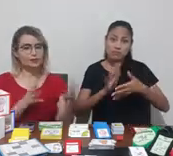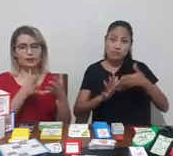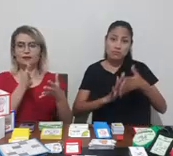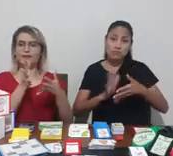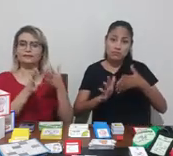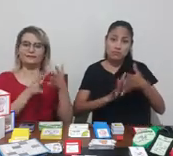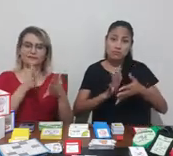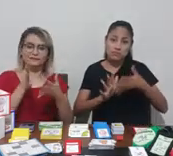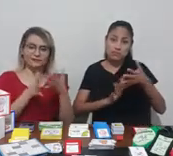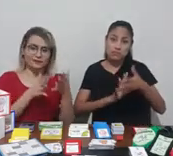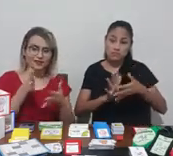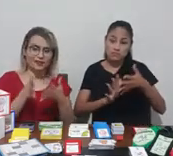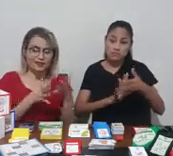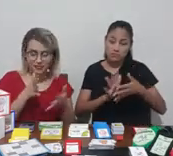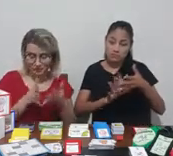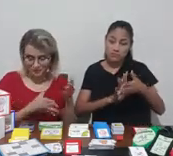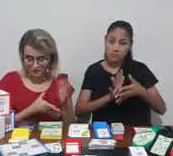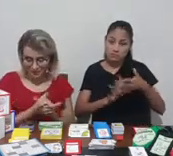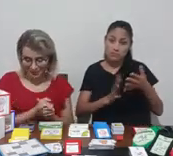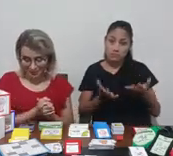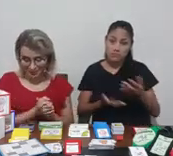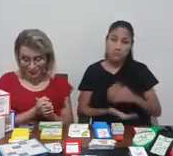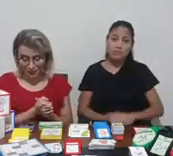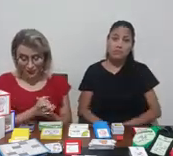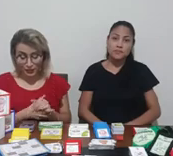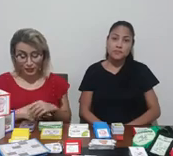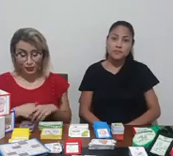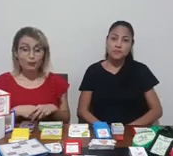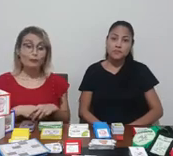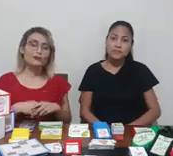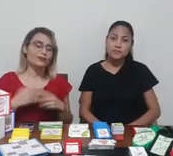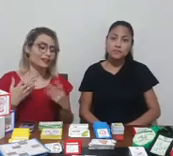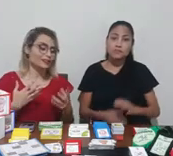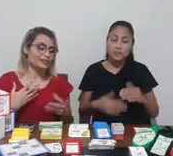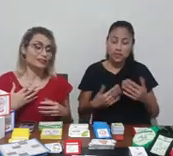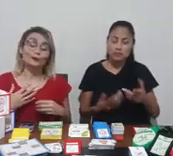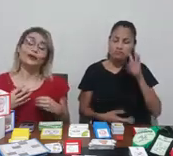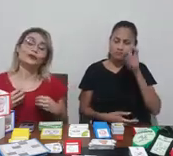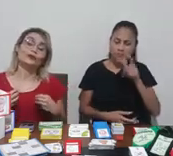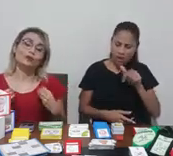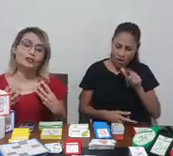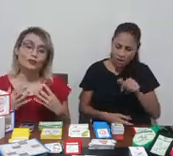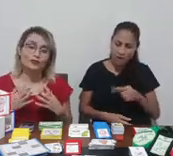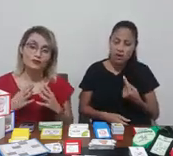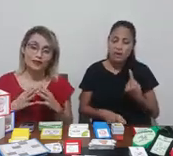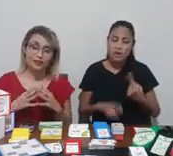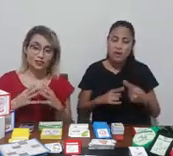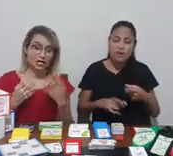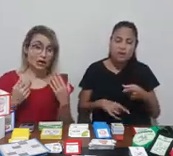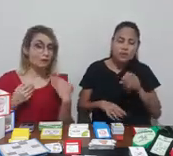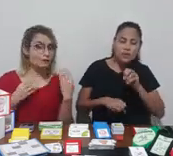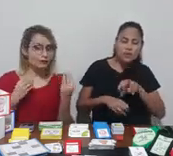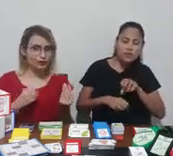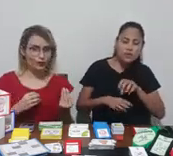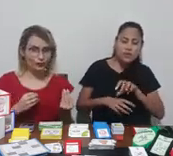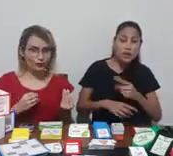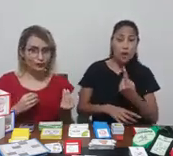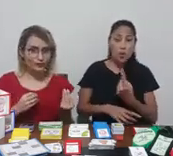então seria sinalizante, certo? Então, é muito interessante, porque no momento que você vai ensinar